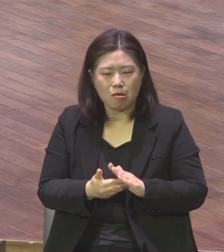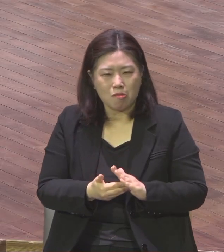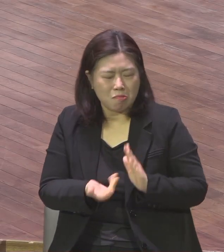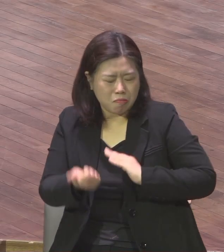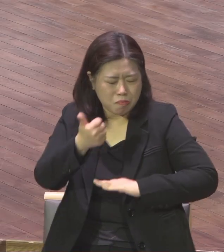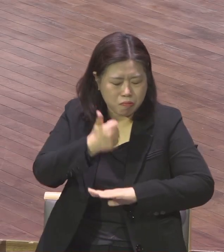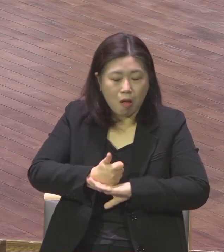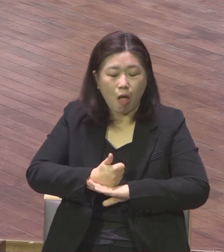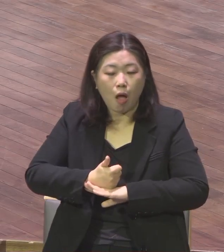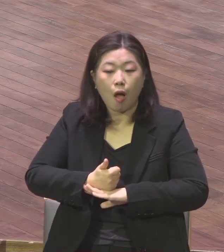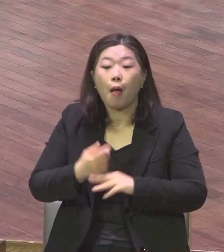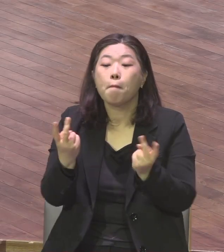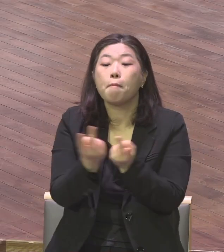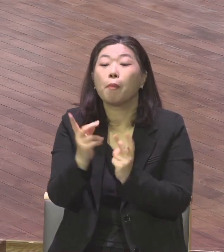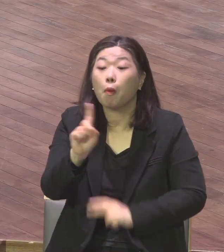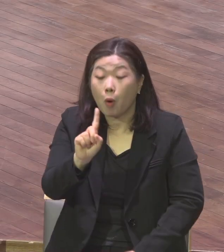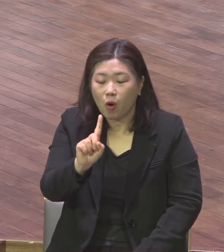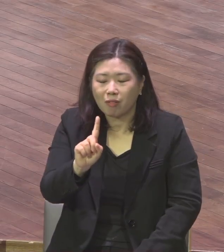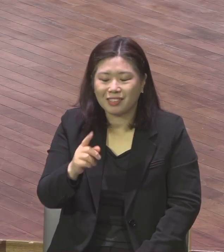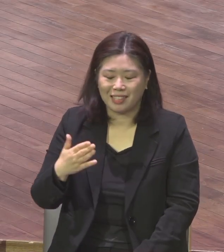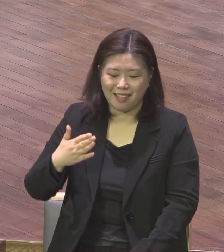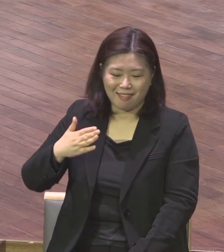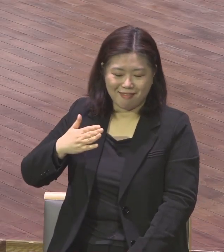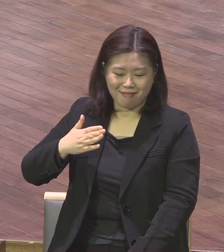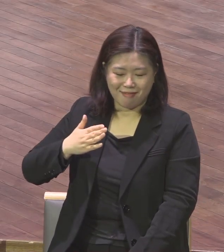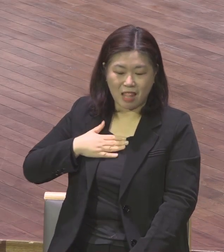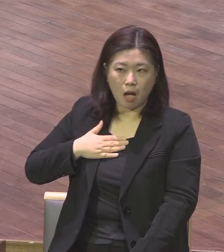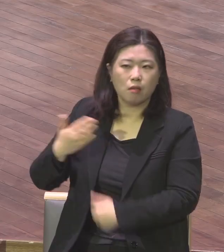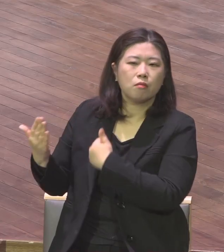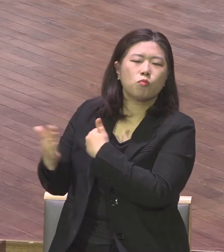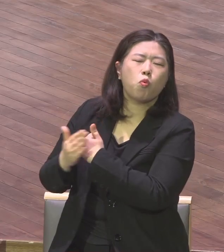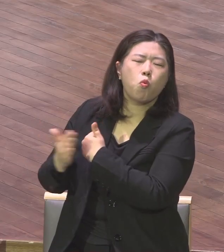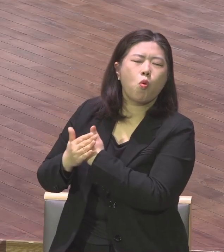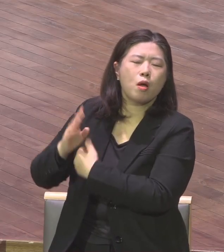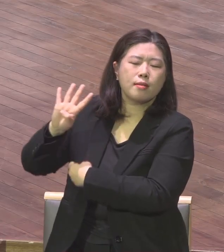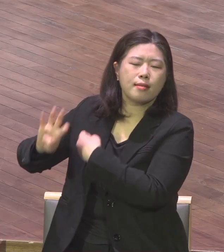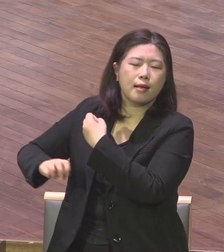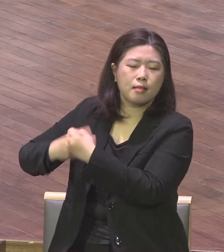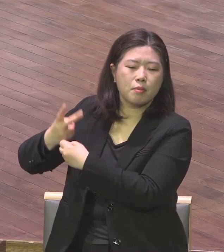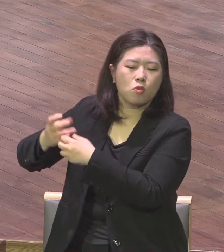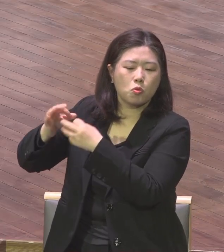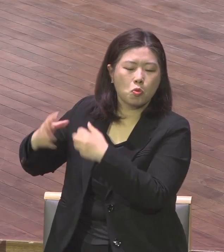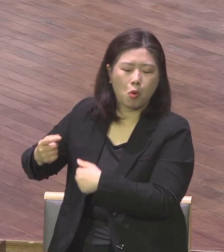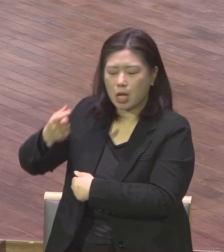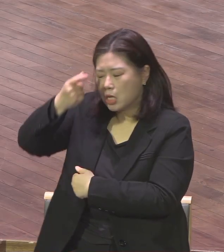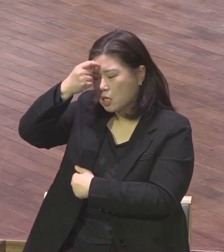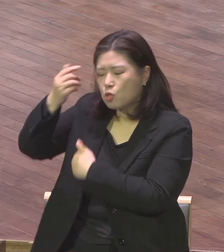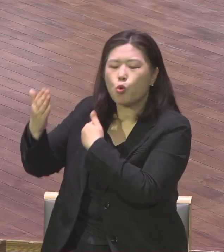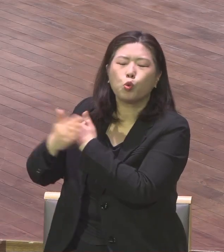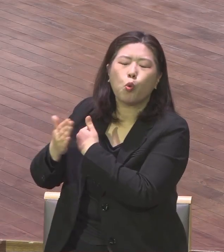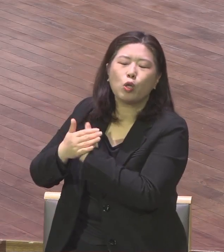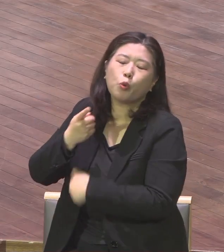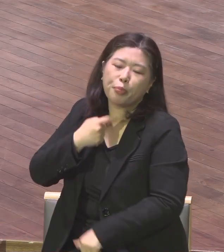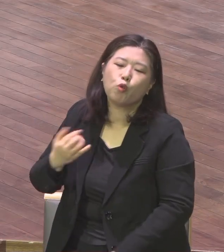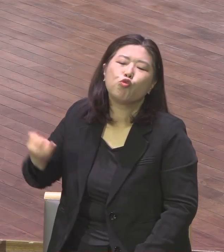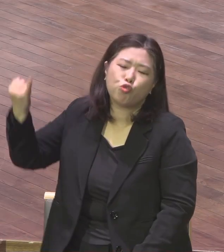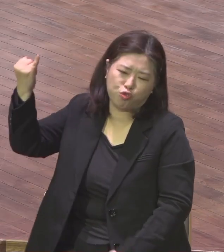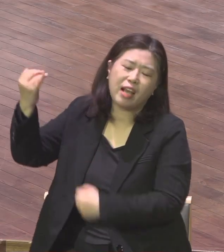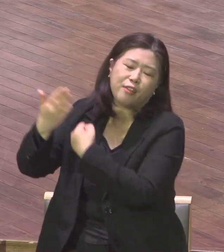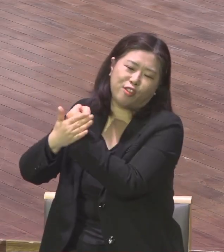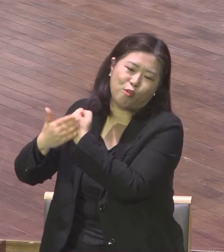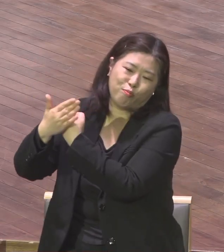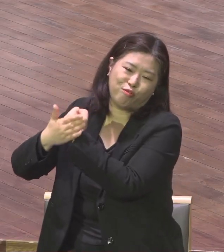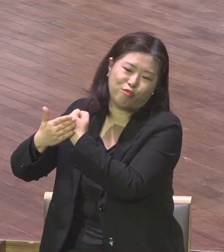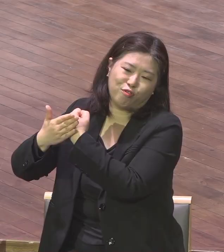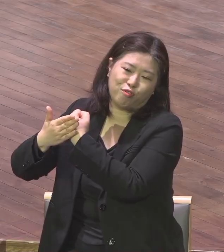동안 기도를 그치지 않았던 누나의 기도의 덕분이었습니다. 누나의 기도의 덕분.